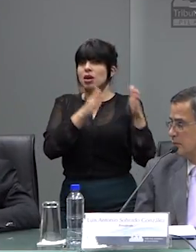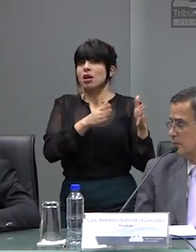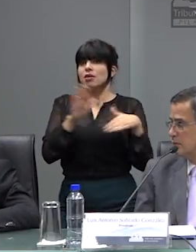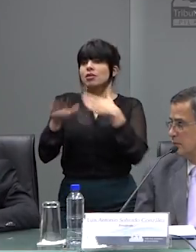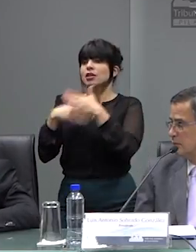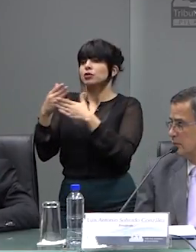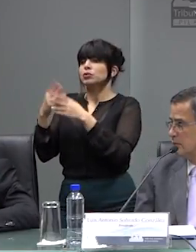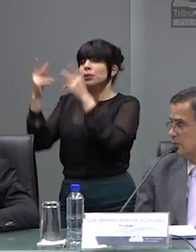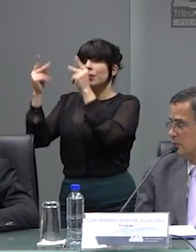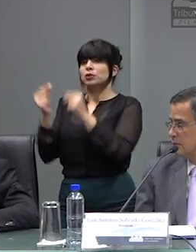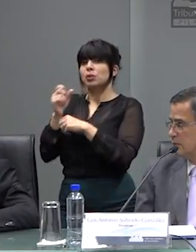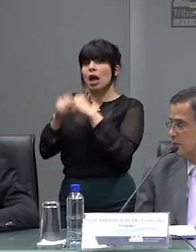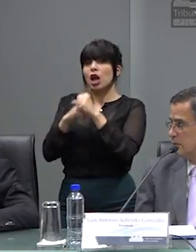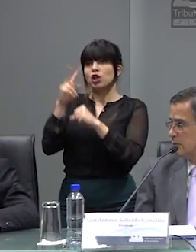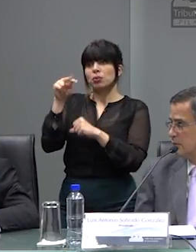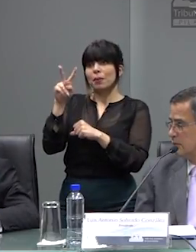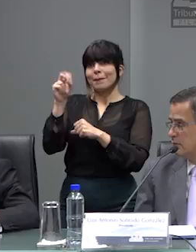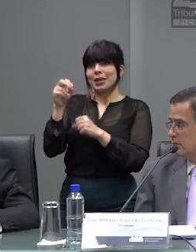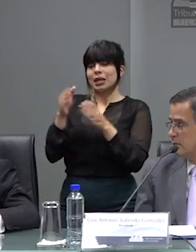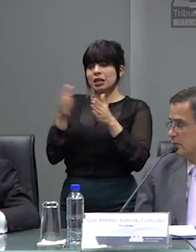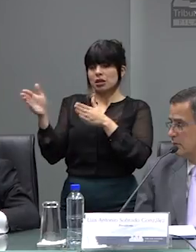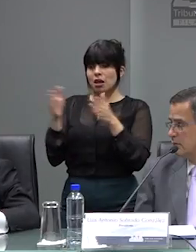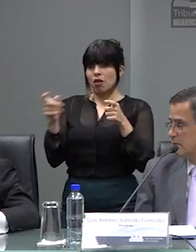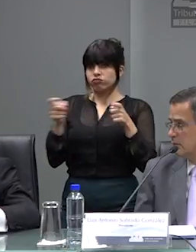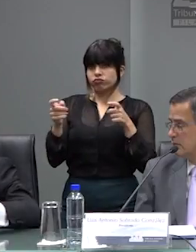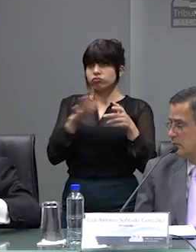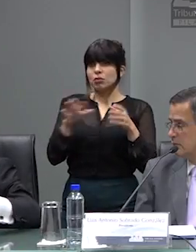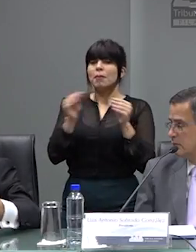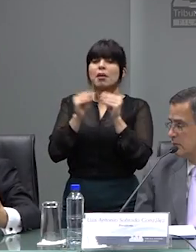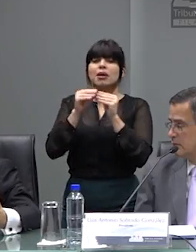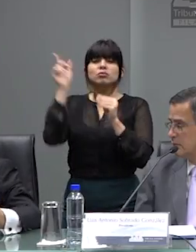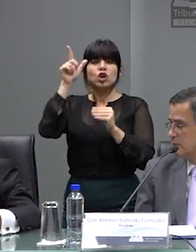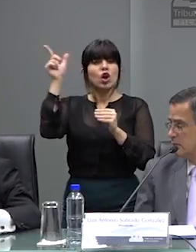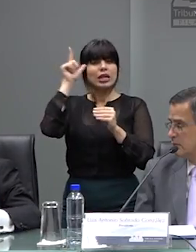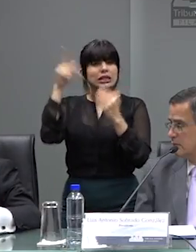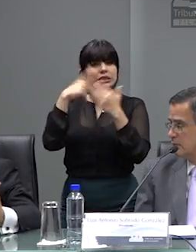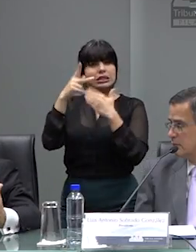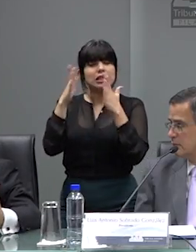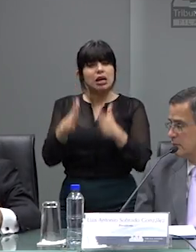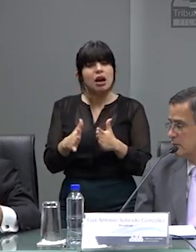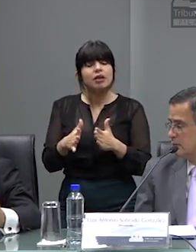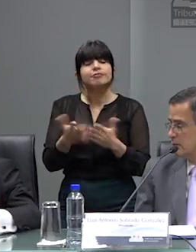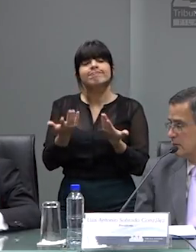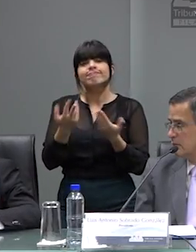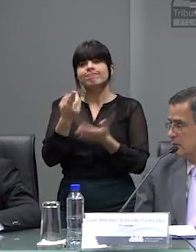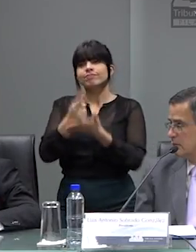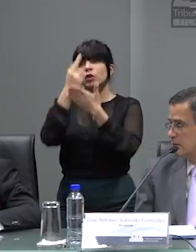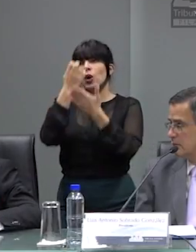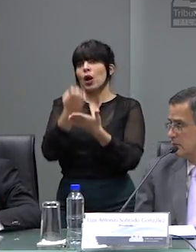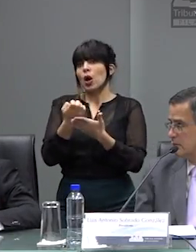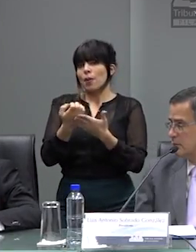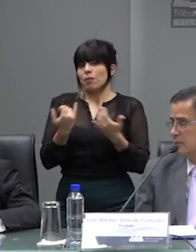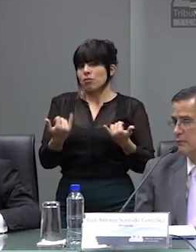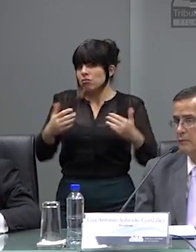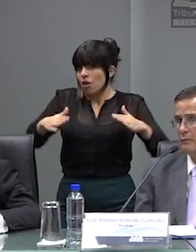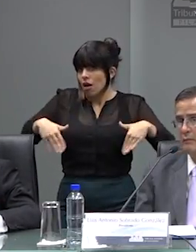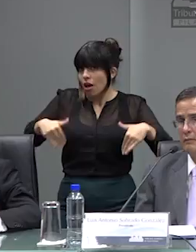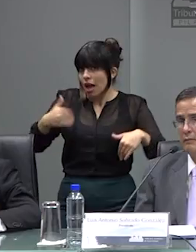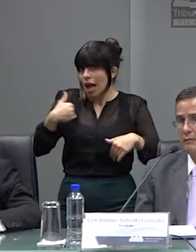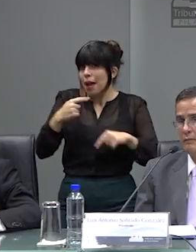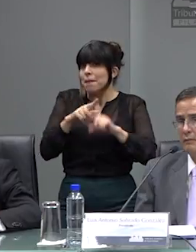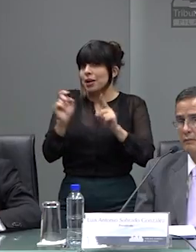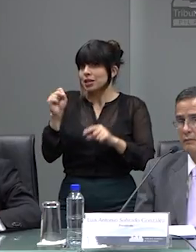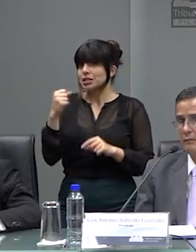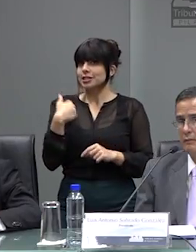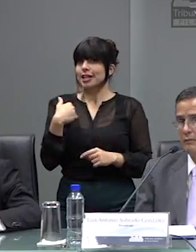el presupuesto del año 2020. Es una cuestión logística de recursos económicos que no tenemos, pero que sí